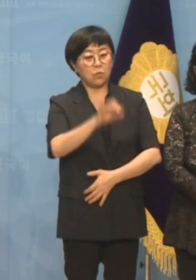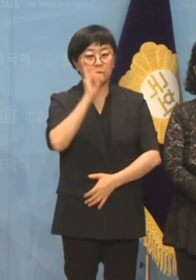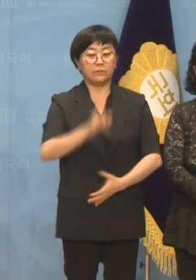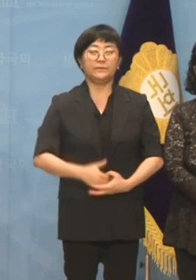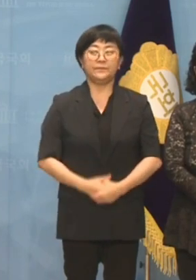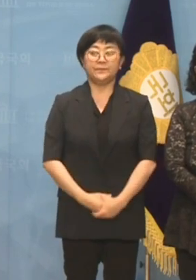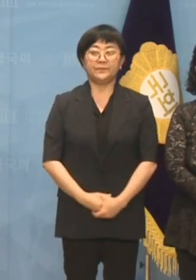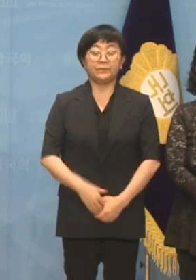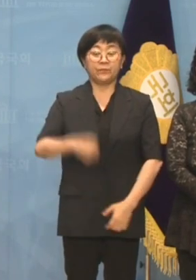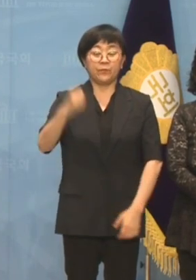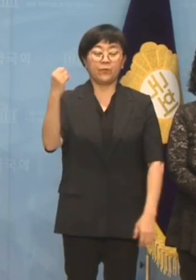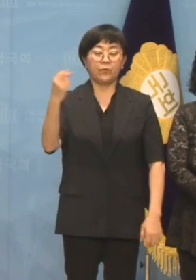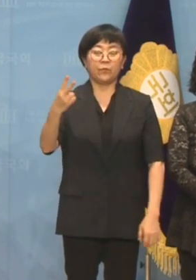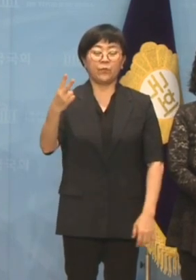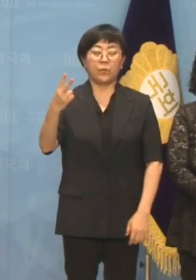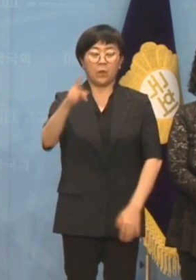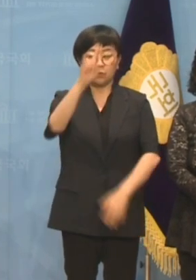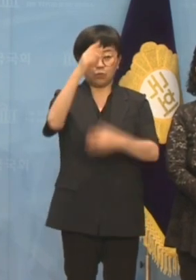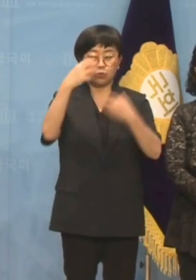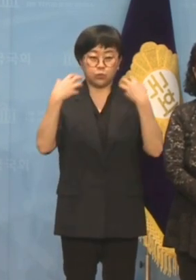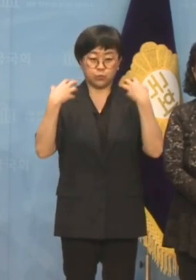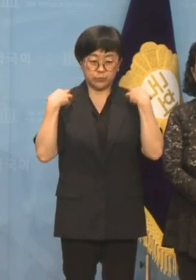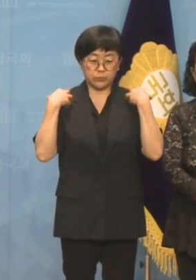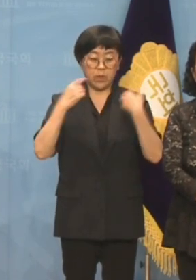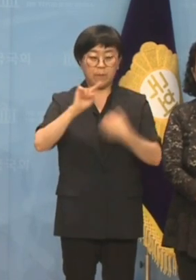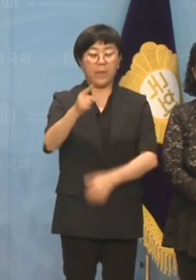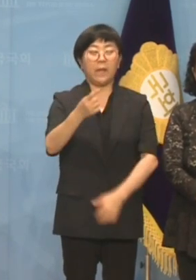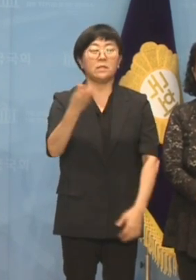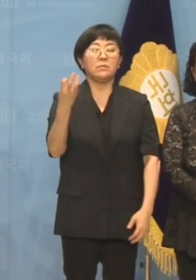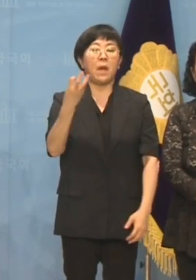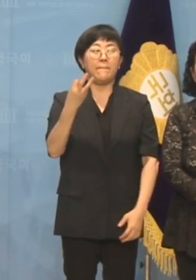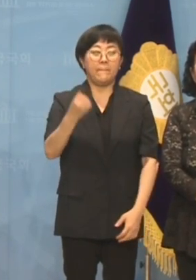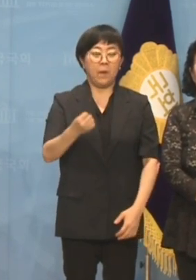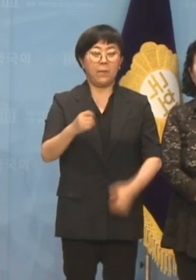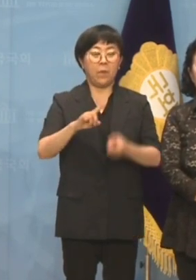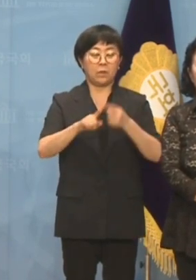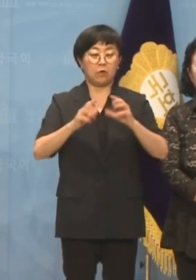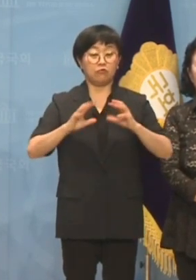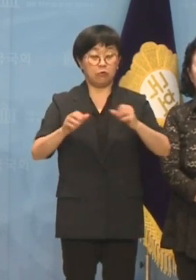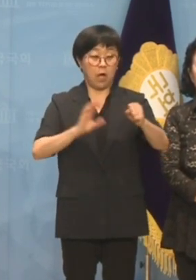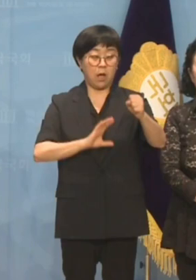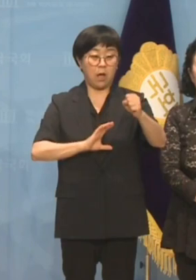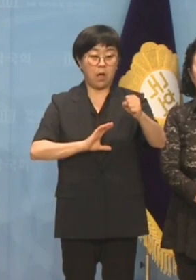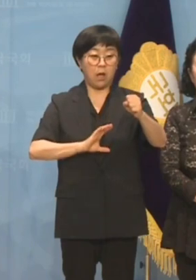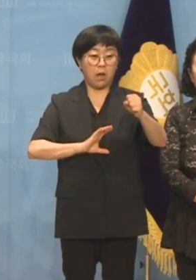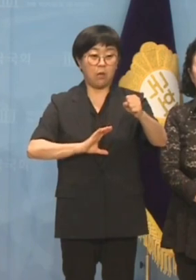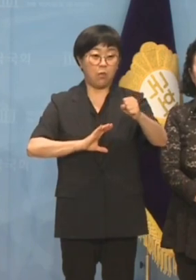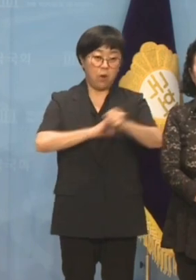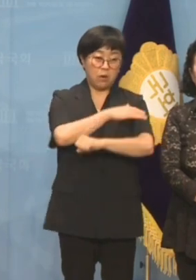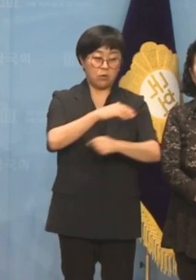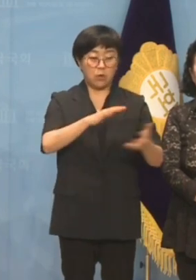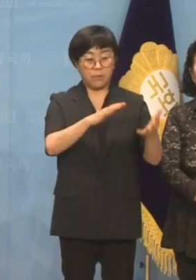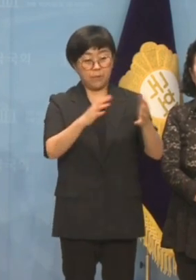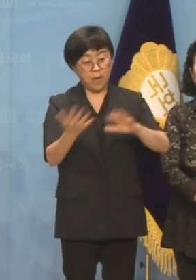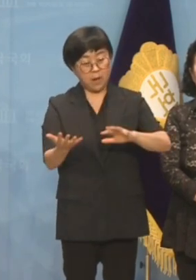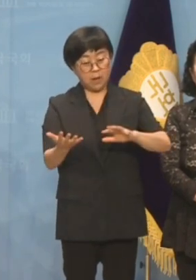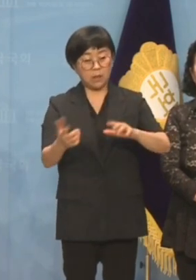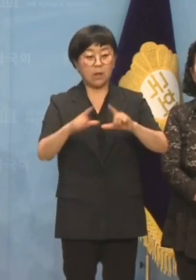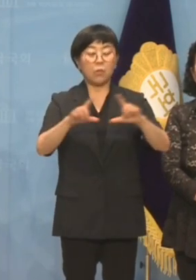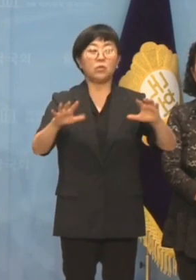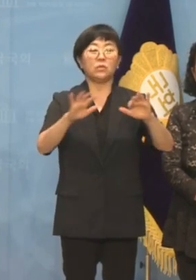말았습니다. 또한 정부는 113만 명의 국가공권력으로 학살된 민간인